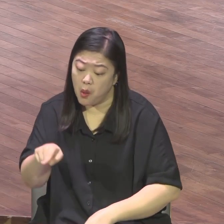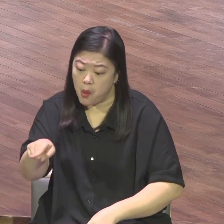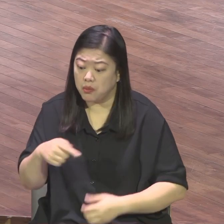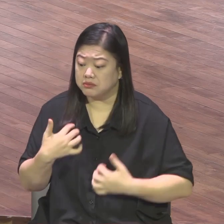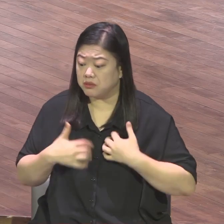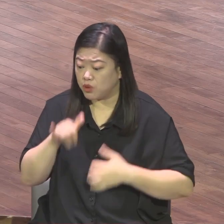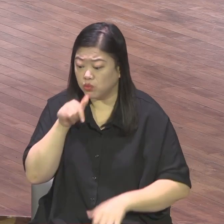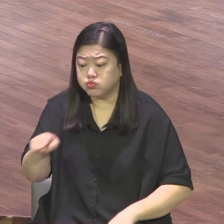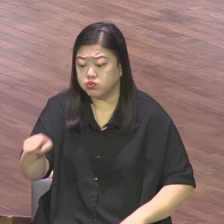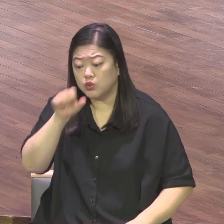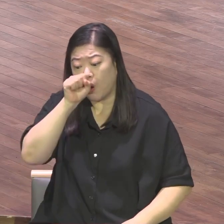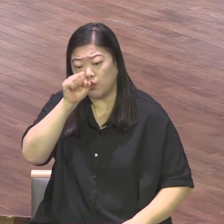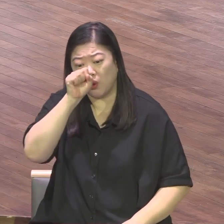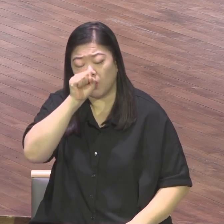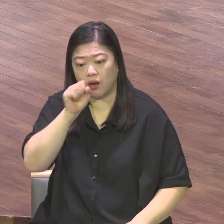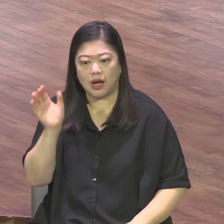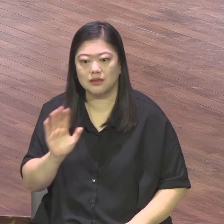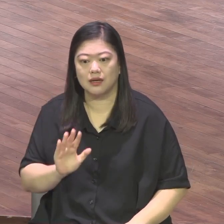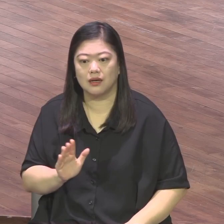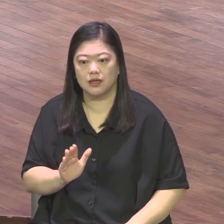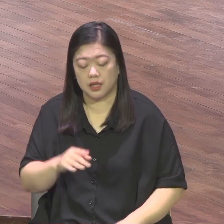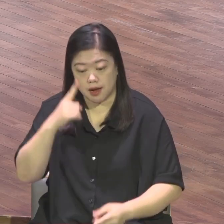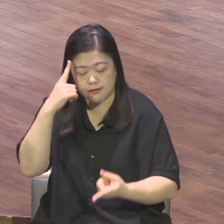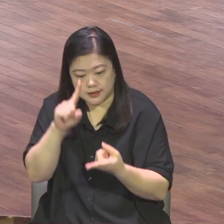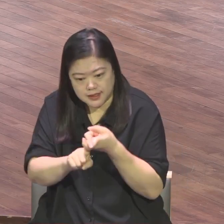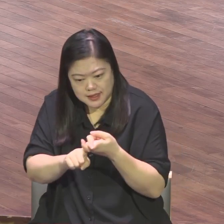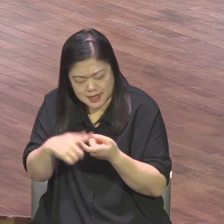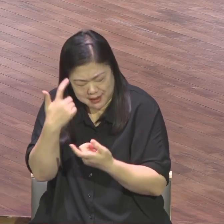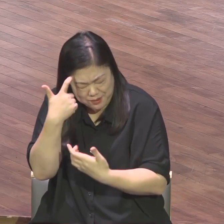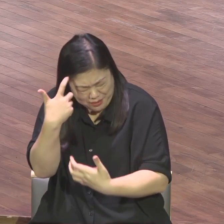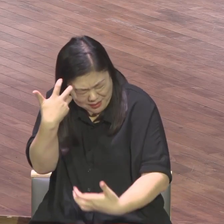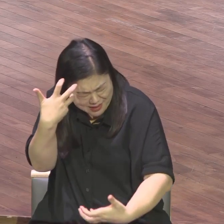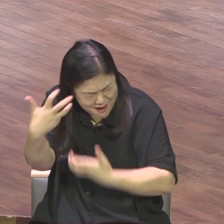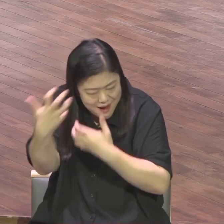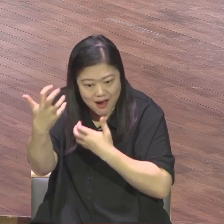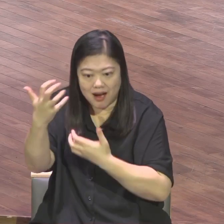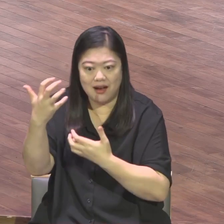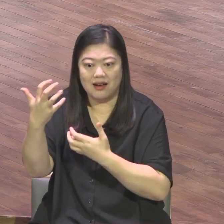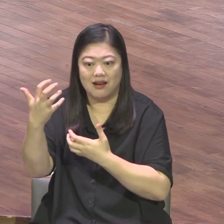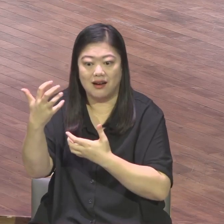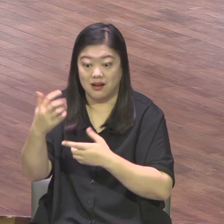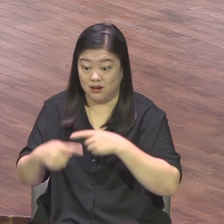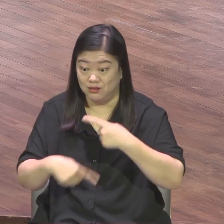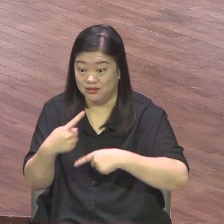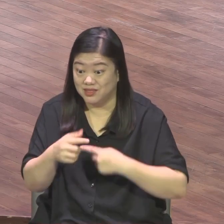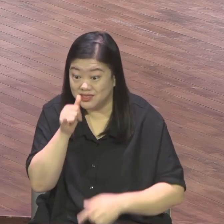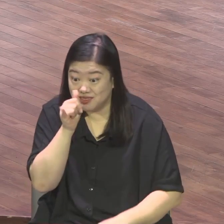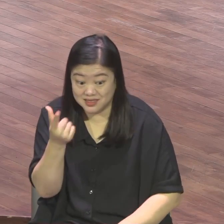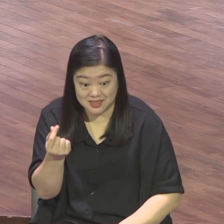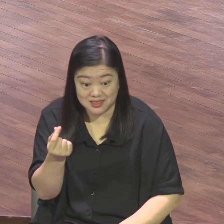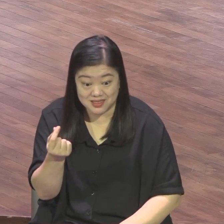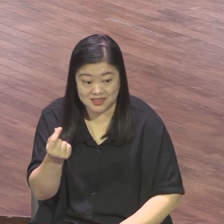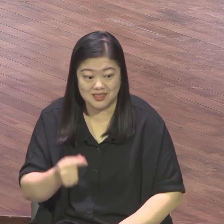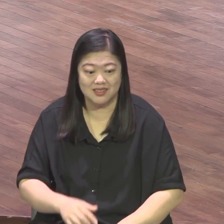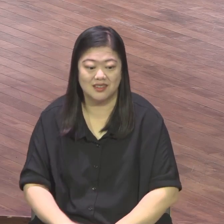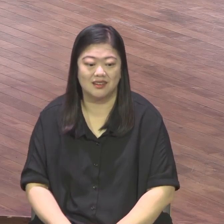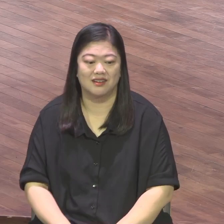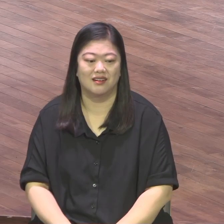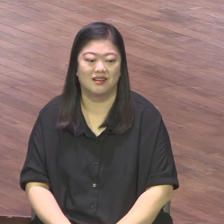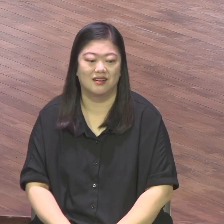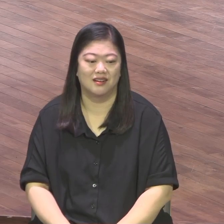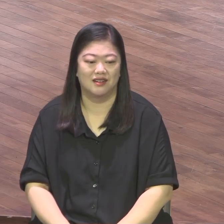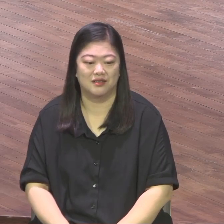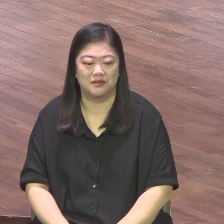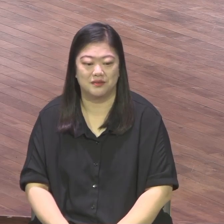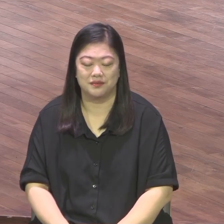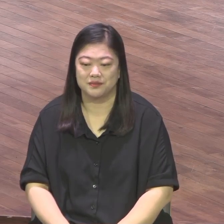다르게 지나치게 그렇게 열중하는 상태를 보일 때 미쳤다 그렇게 표현하죠.